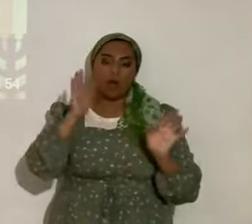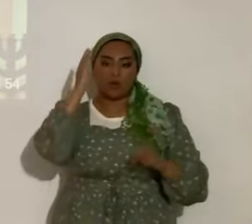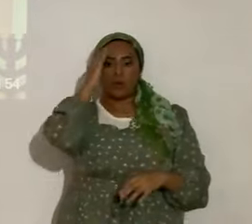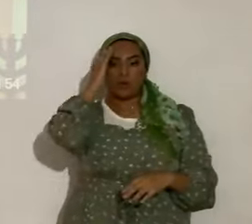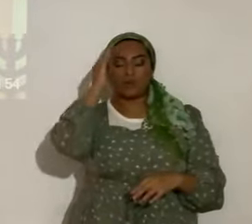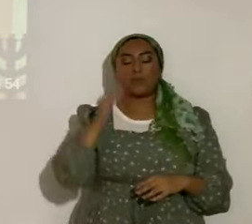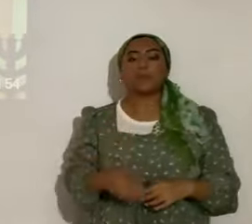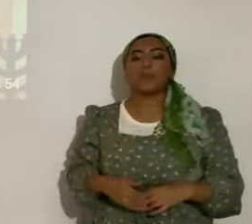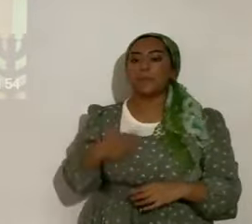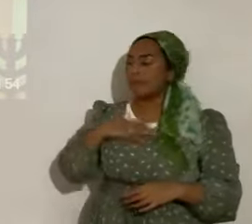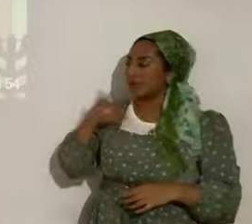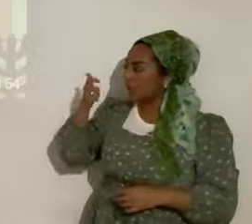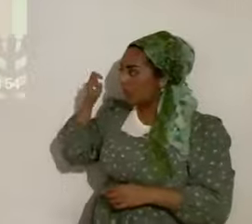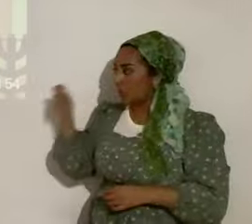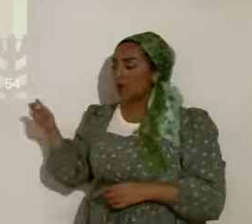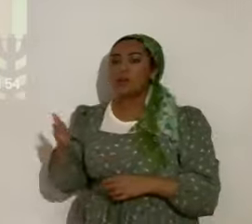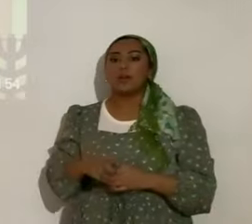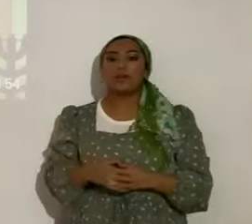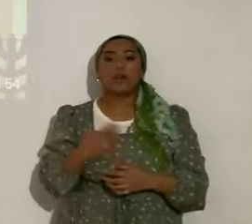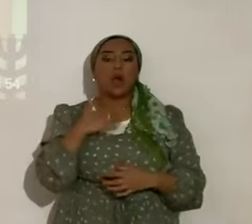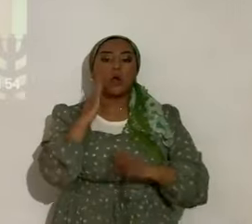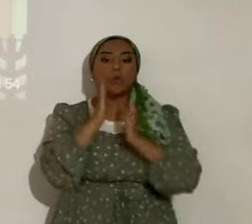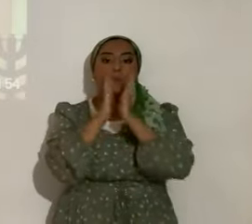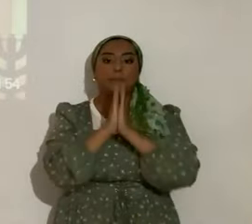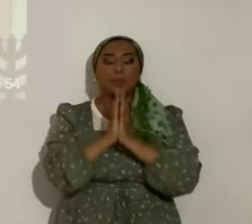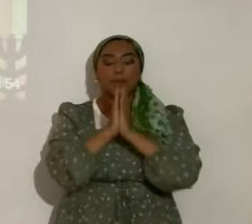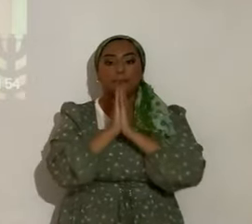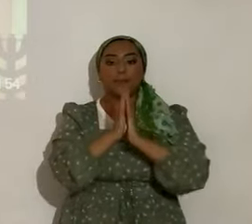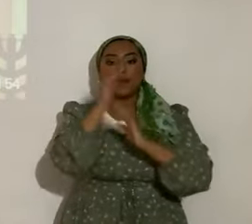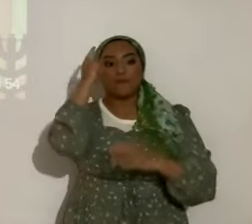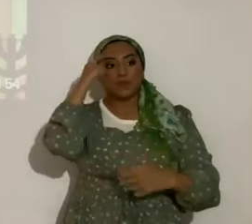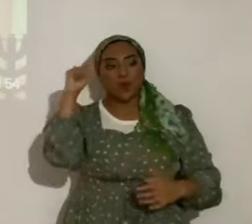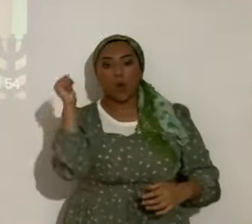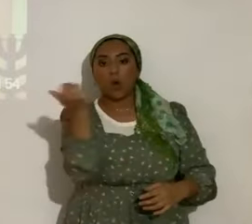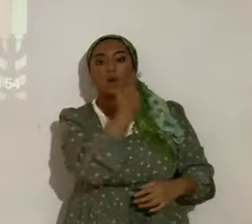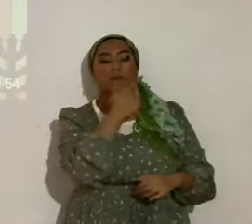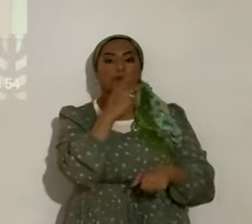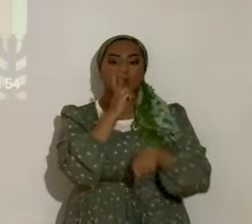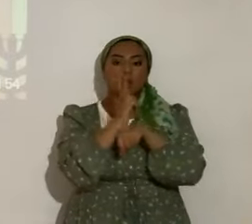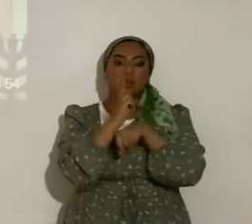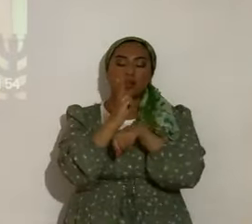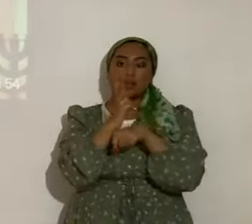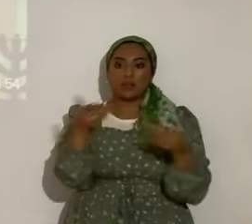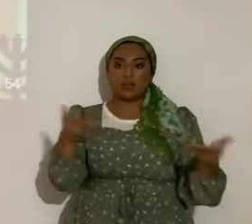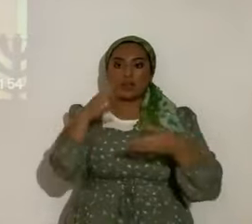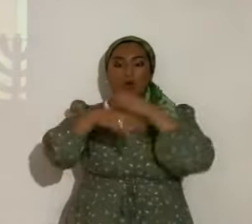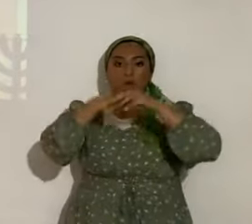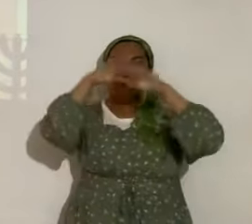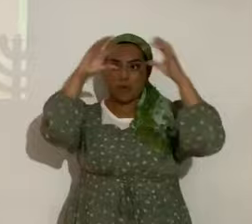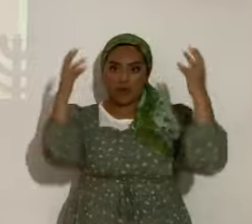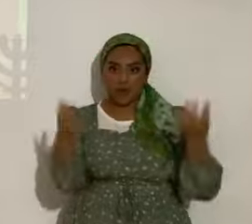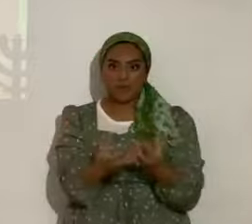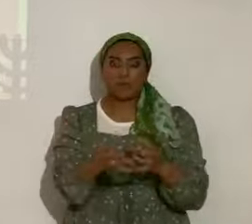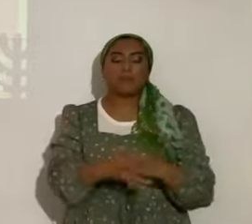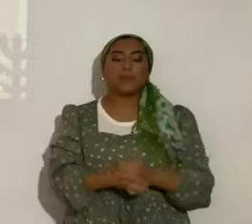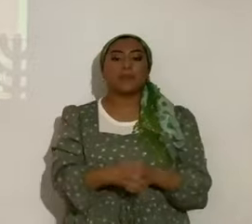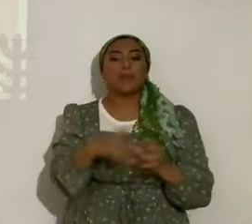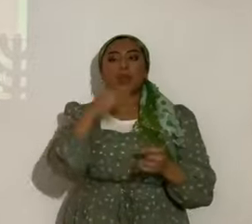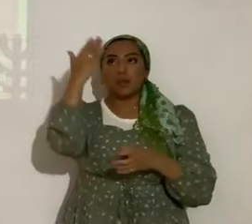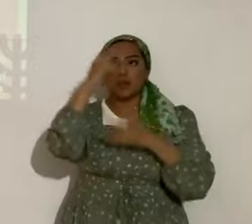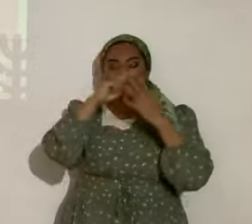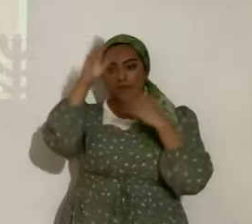tú atiende al tema, atienden al tema. Yo voy a estar orando fuertemente por toda la congregación mundial y local de Gozo y Paz. Y el